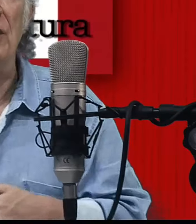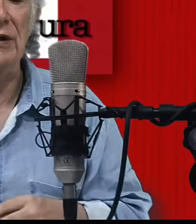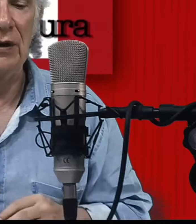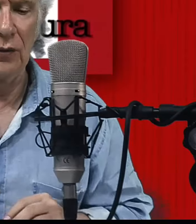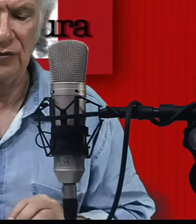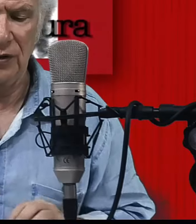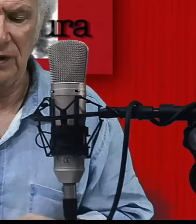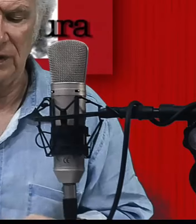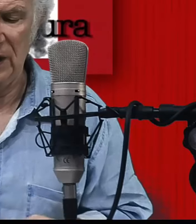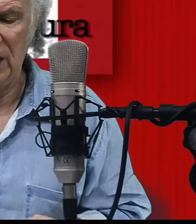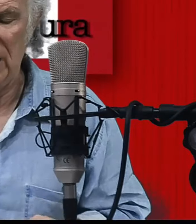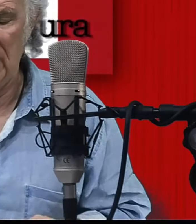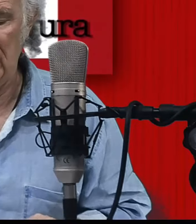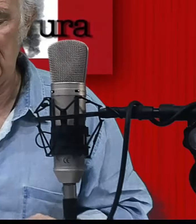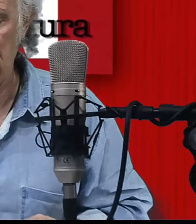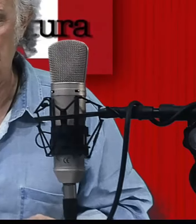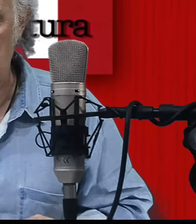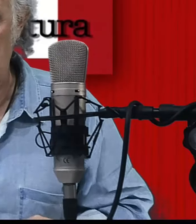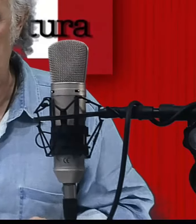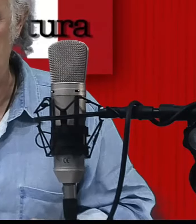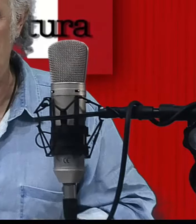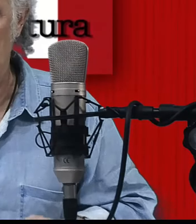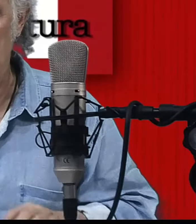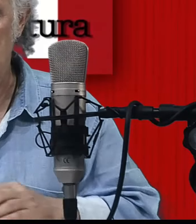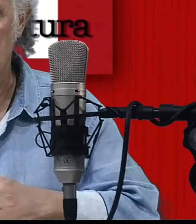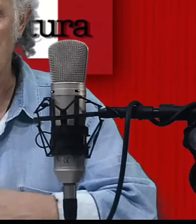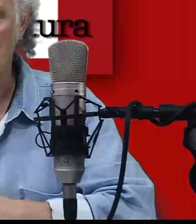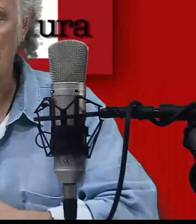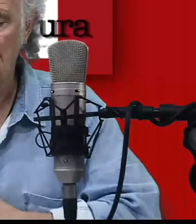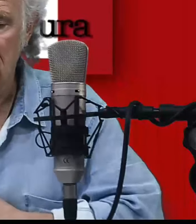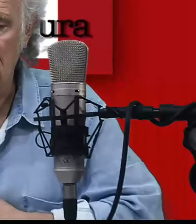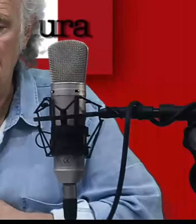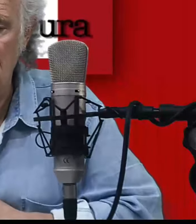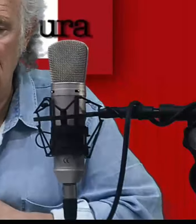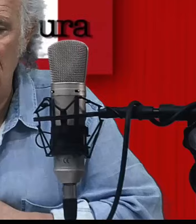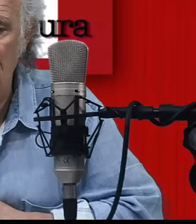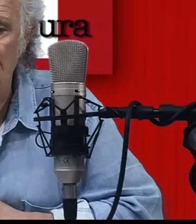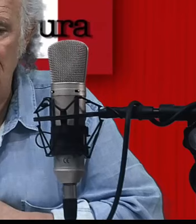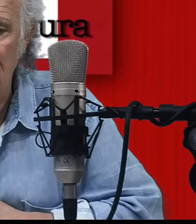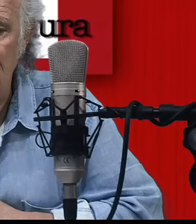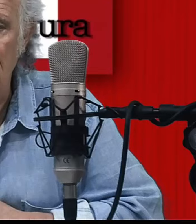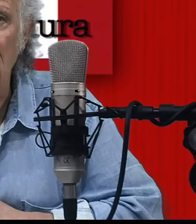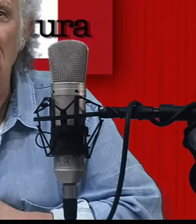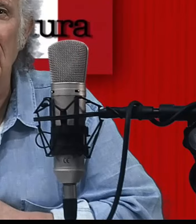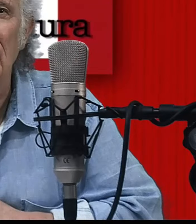Fue un buen discurso el de la ingeniera Garzón. Creo que